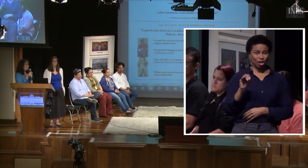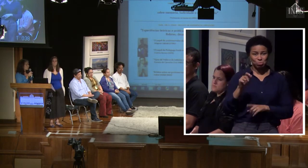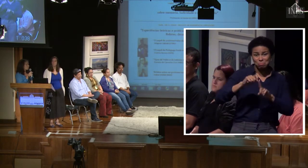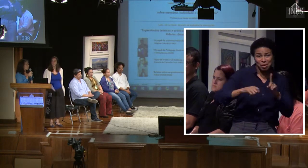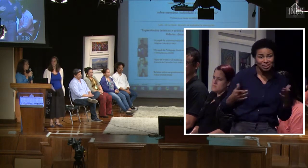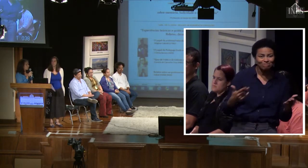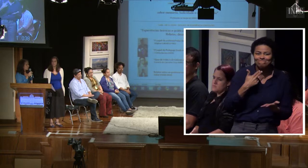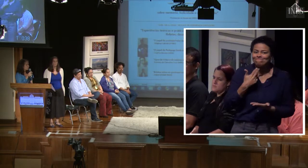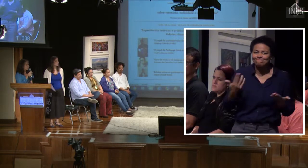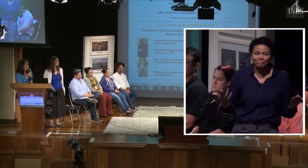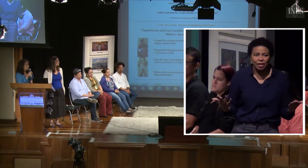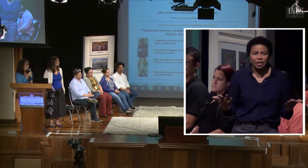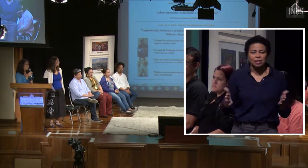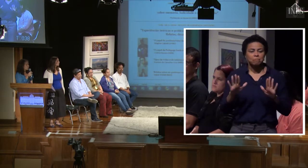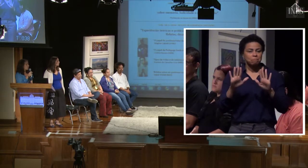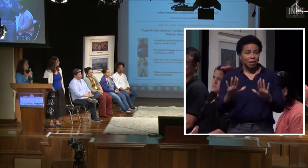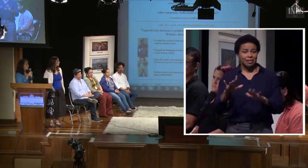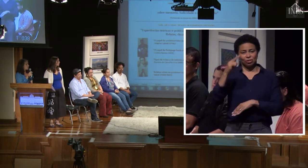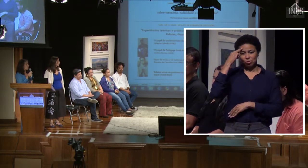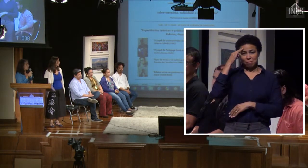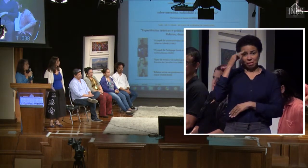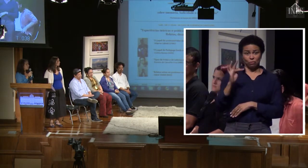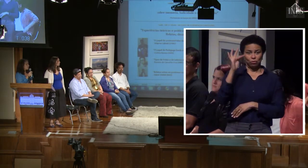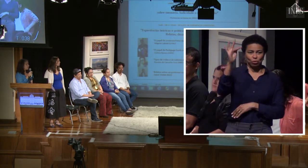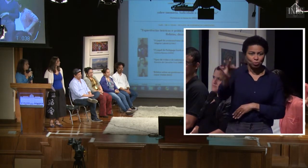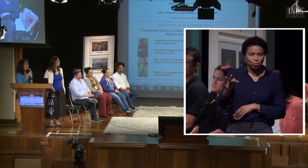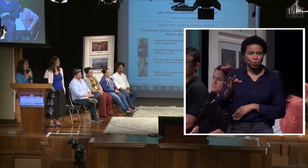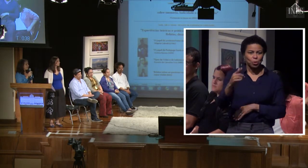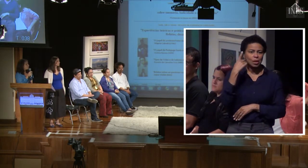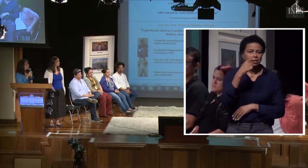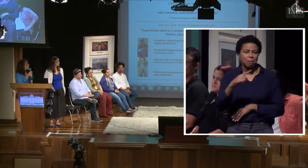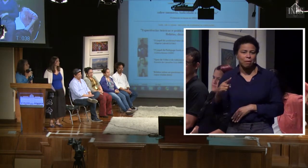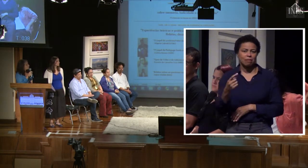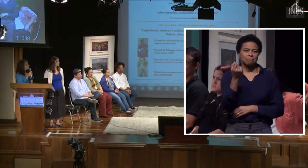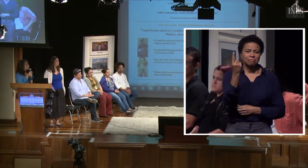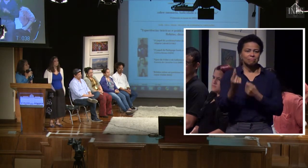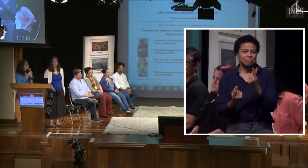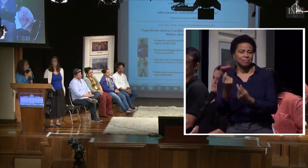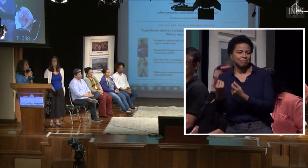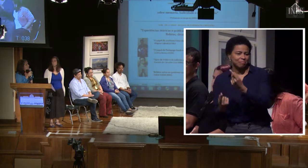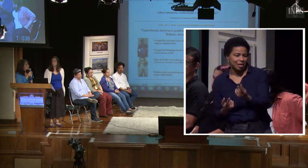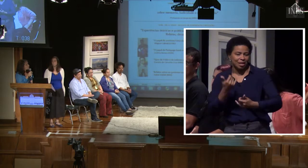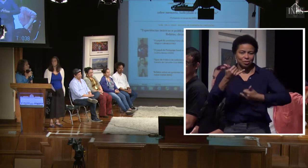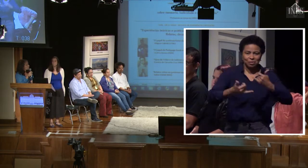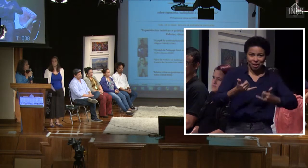Semana do Brincar aqui no INES. E a gente, então, tem um grupo de pesquisa aqui que se chama Arte